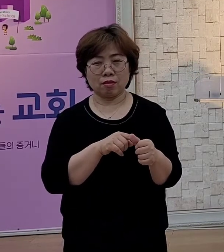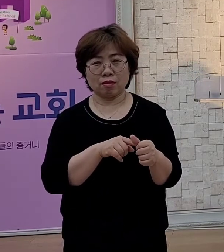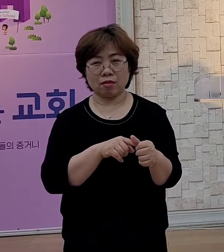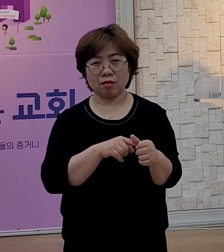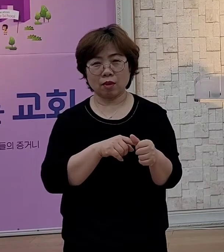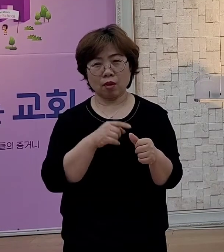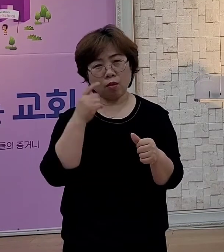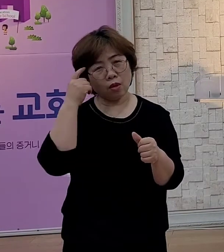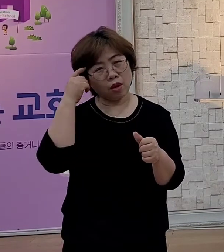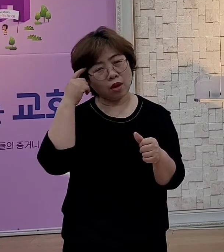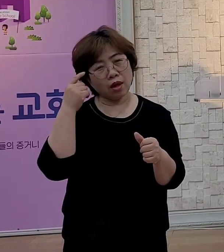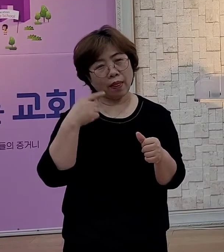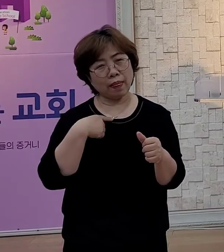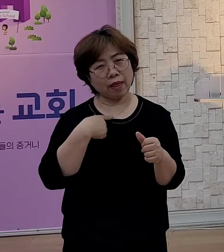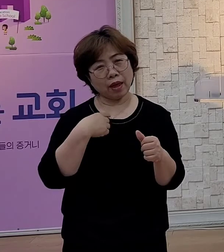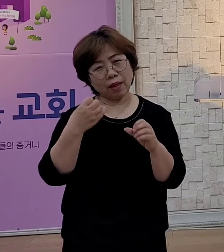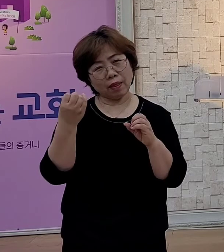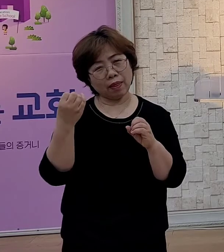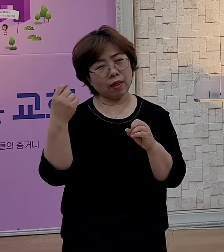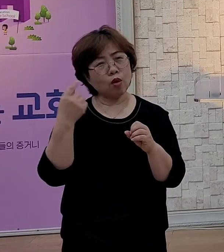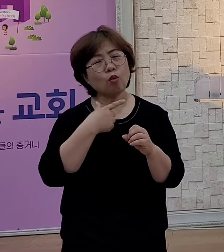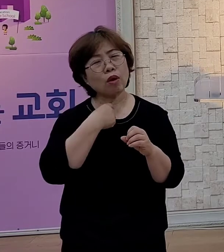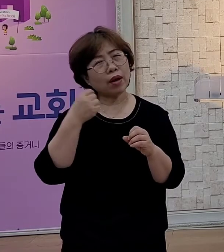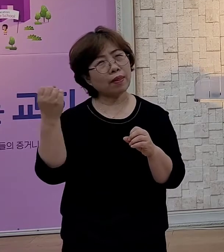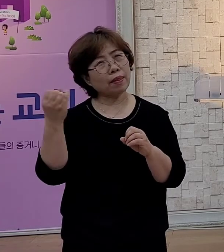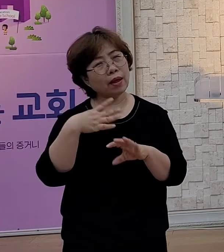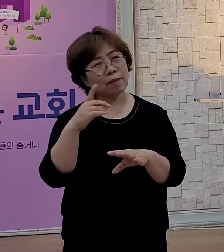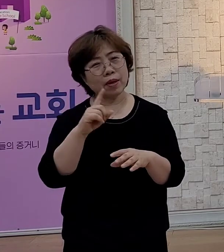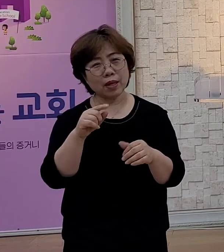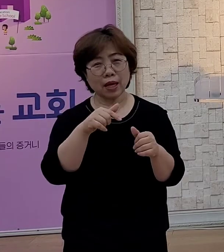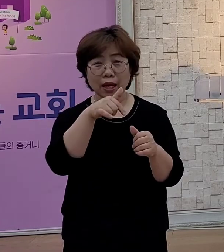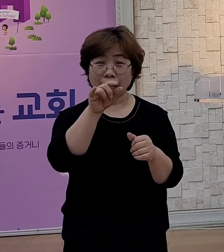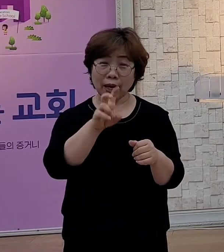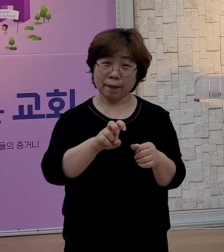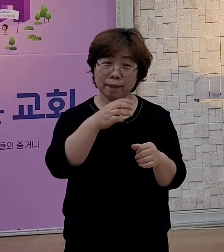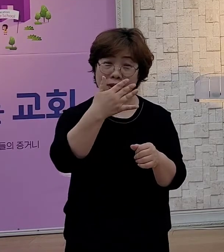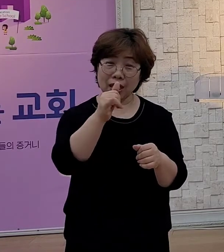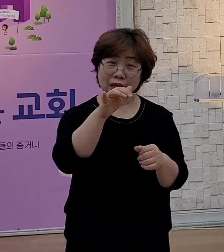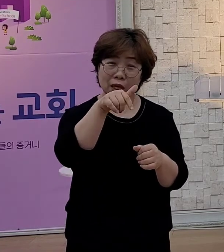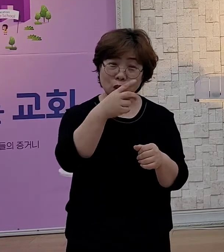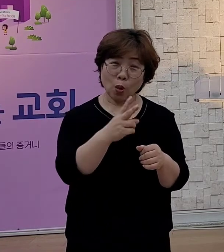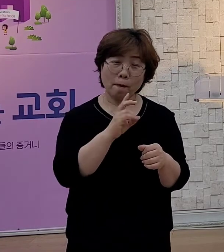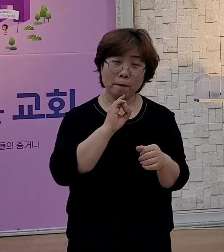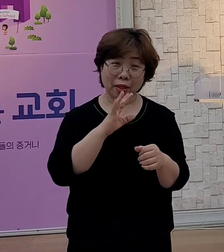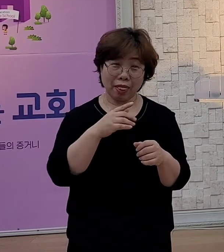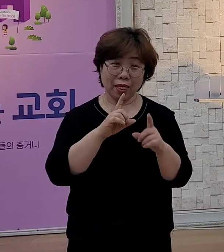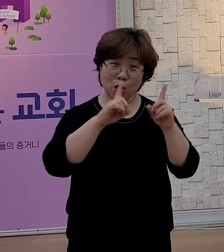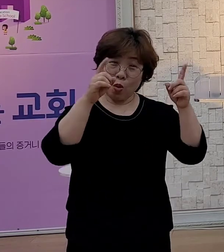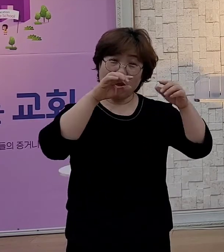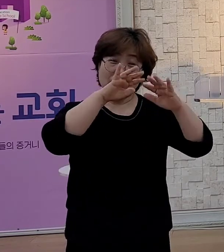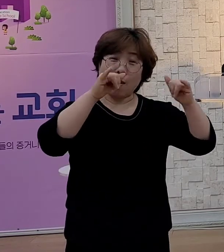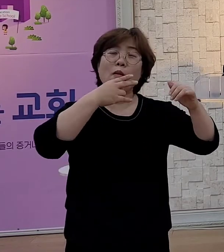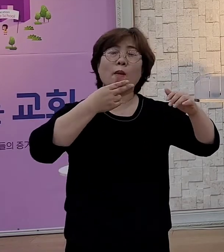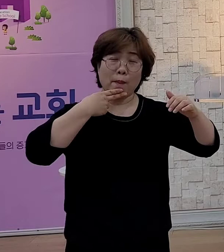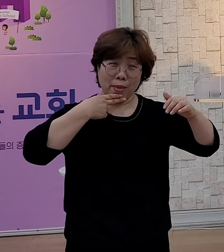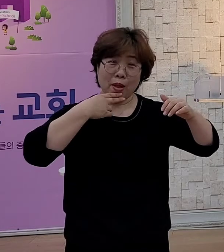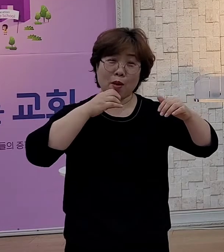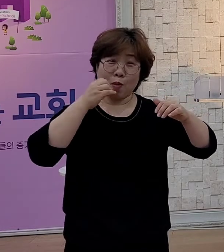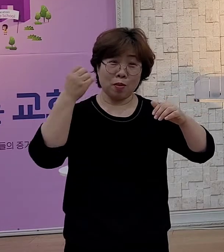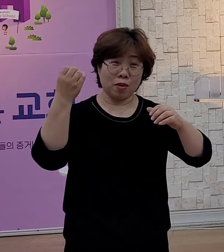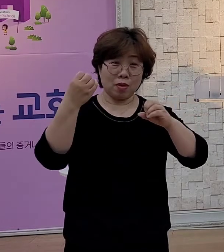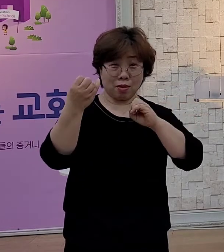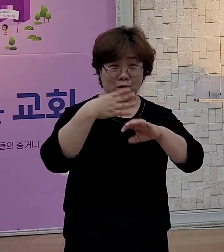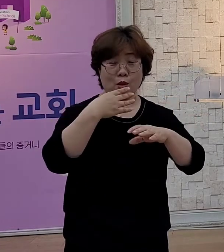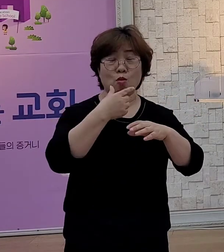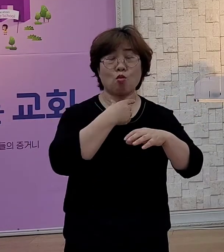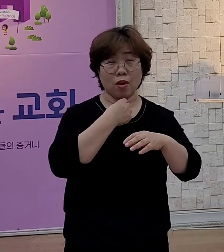놀랐어요. 원래 자기가 듣고 싶은 대답은 뭐였을까요? 감리교가 하나님 앞에서 최고로 온전하고 하나님 말씀을